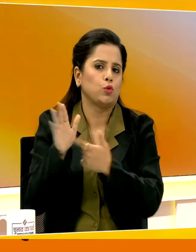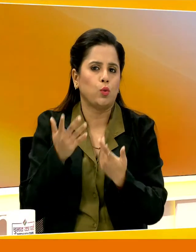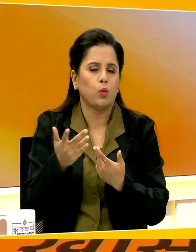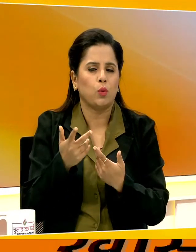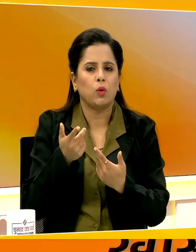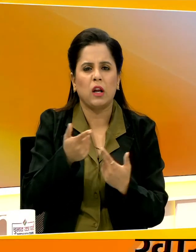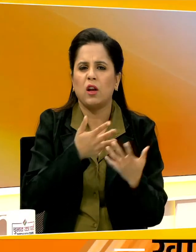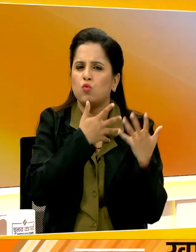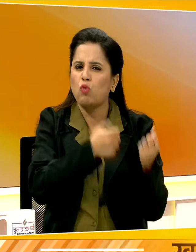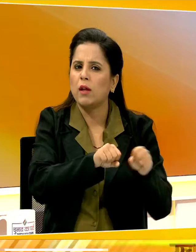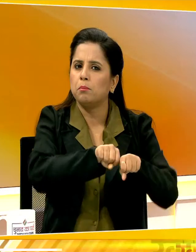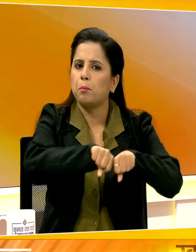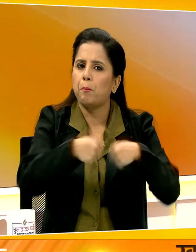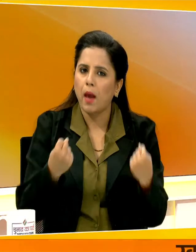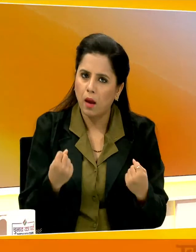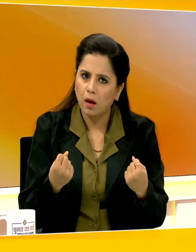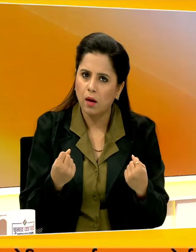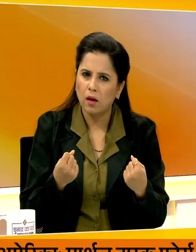विश्वासघात